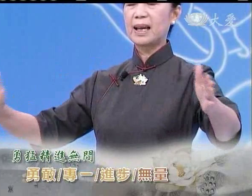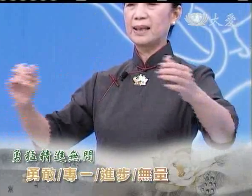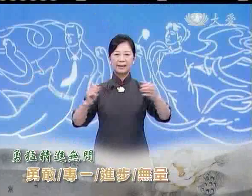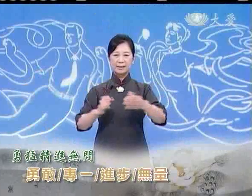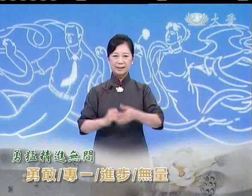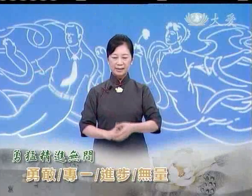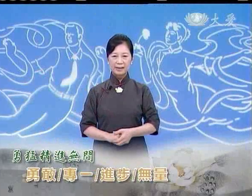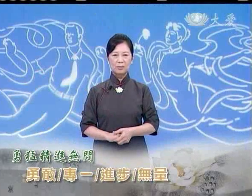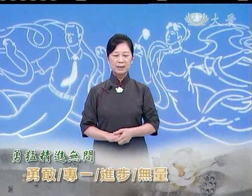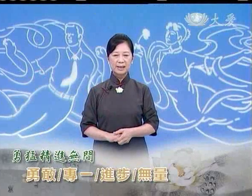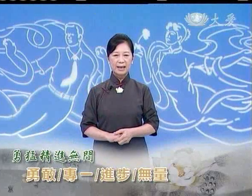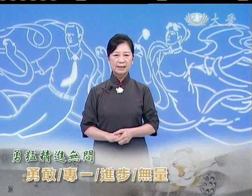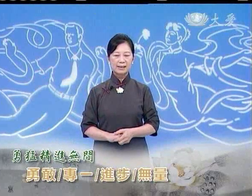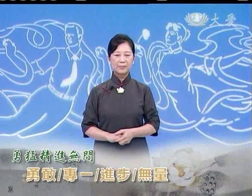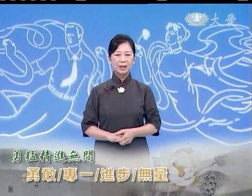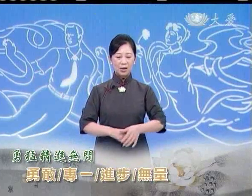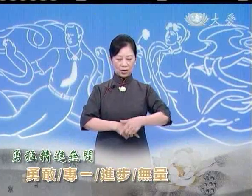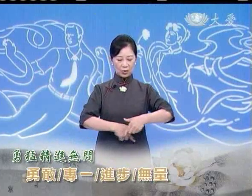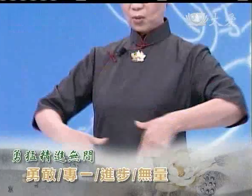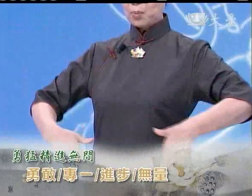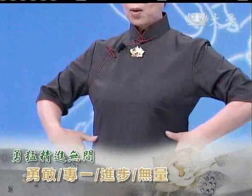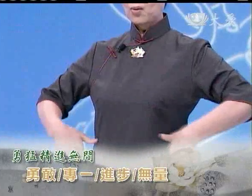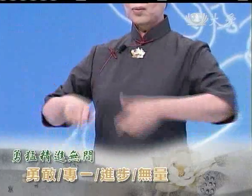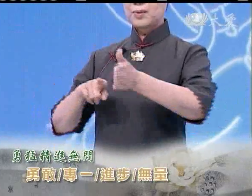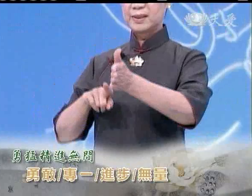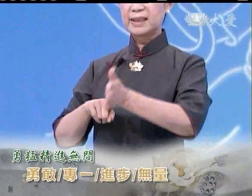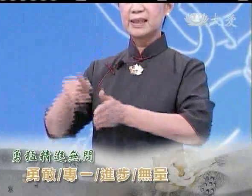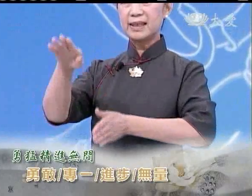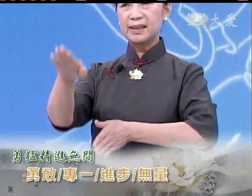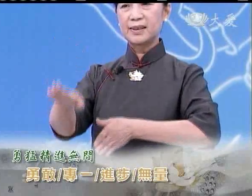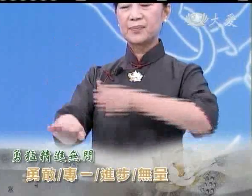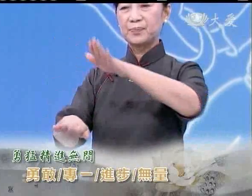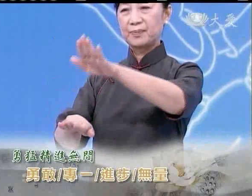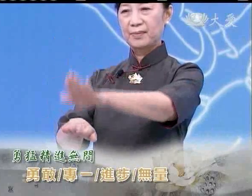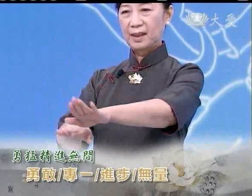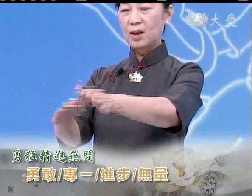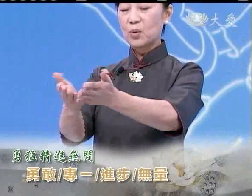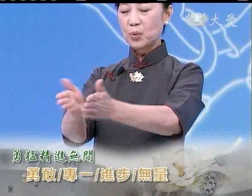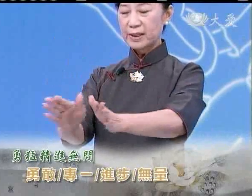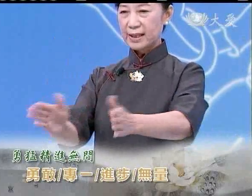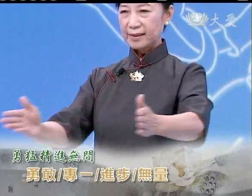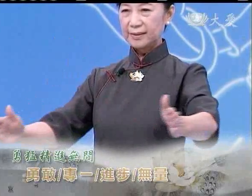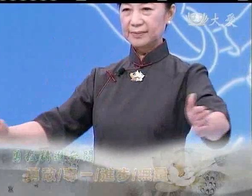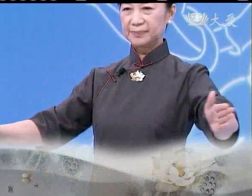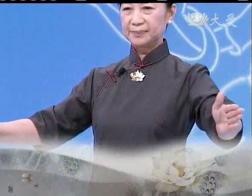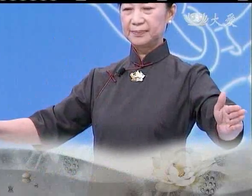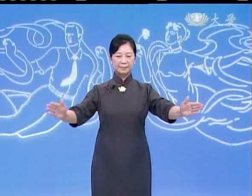来呈现。我们再来一次，勇猛精进无间。